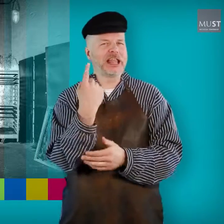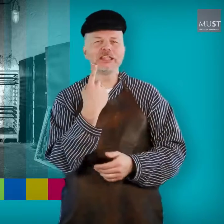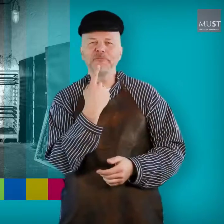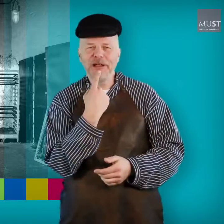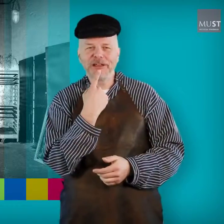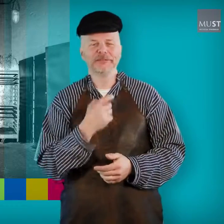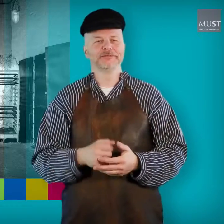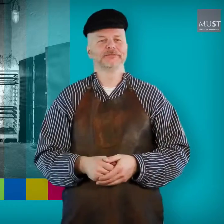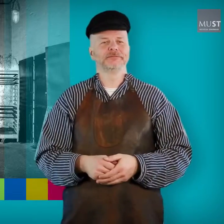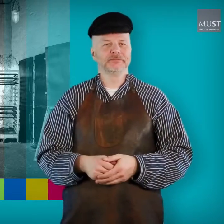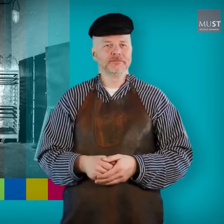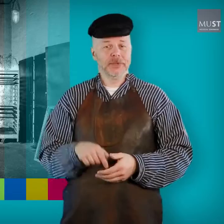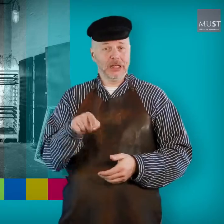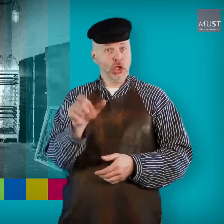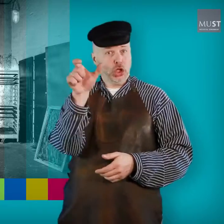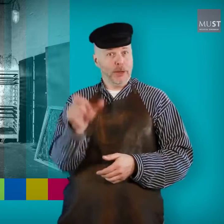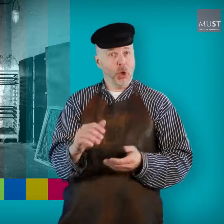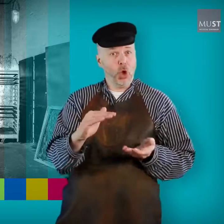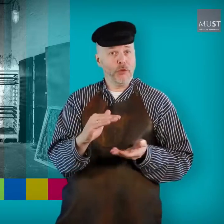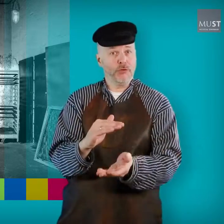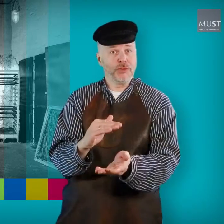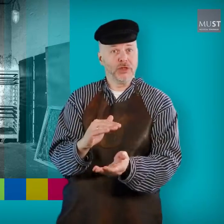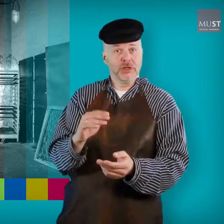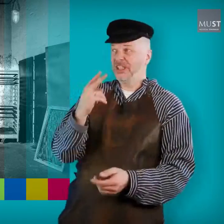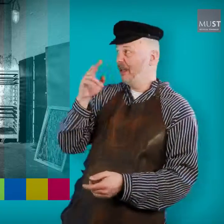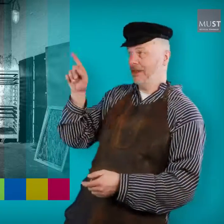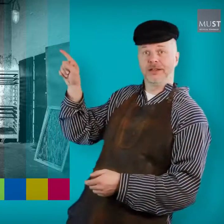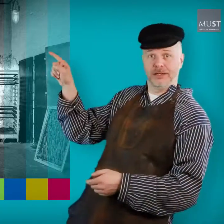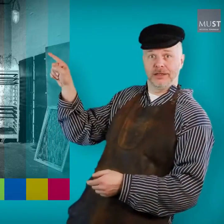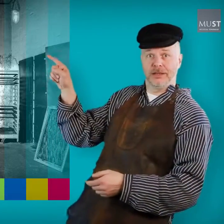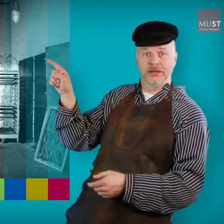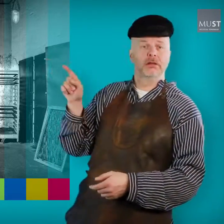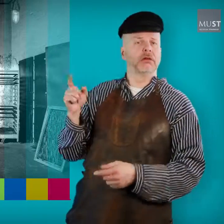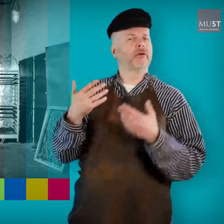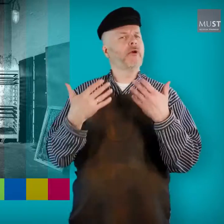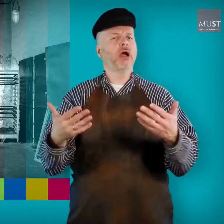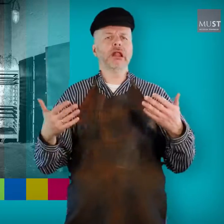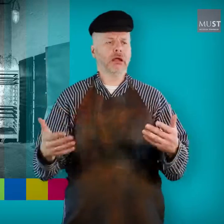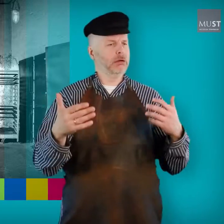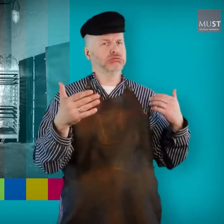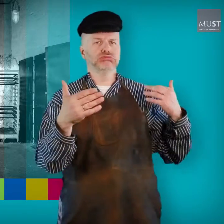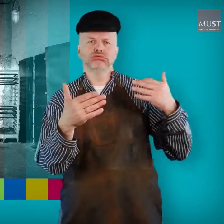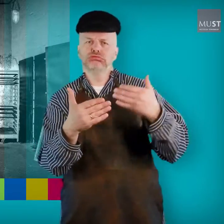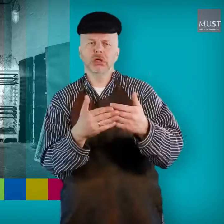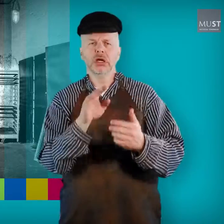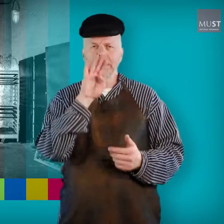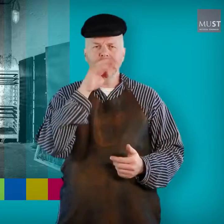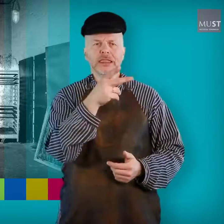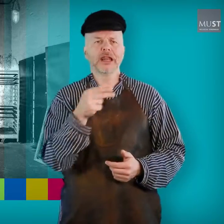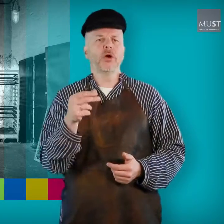og får en spesiell smak. Den type ovn som dere ser på bildet var veldig vanlig frem til